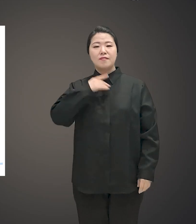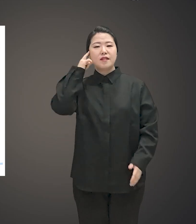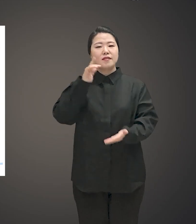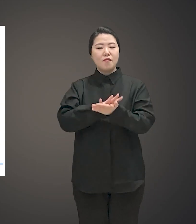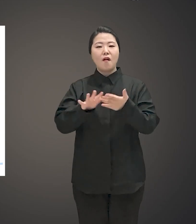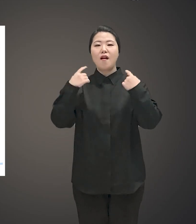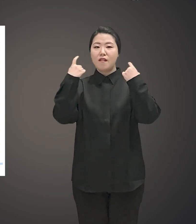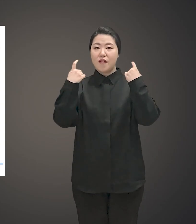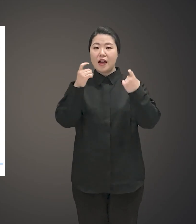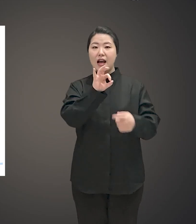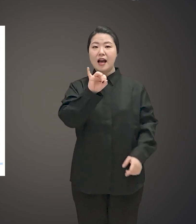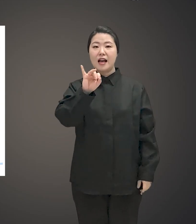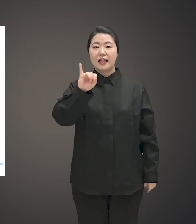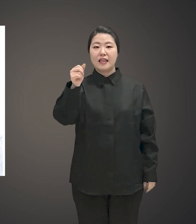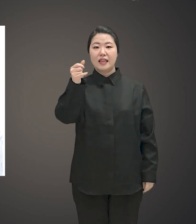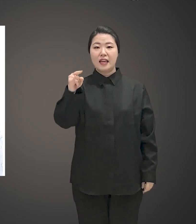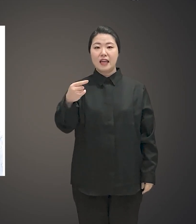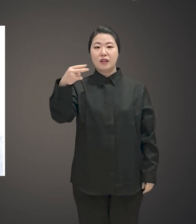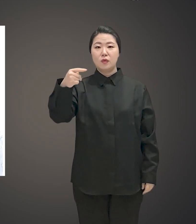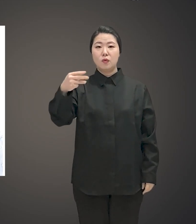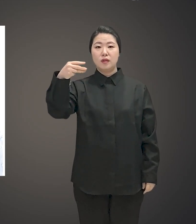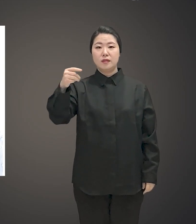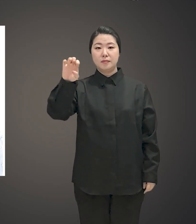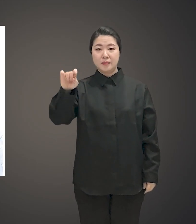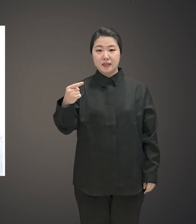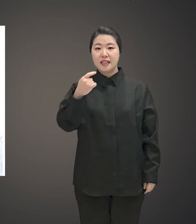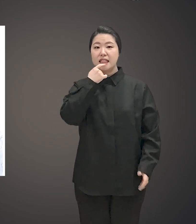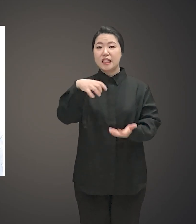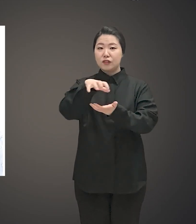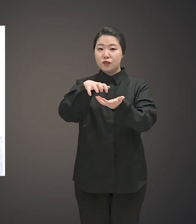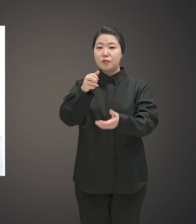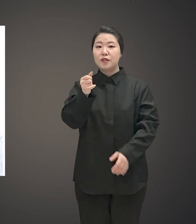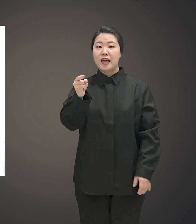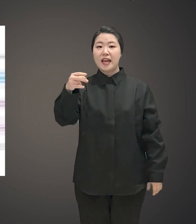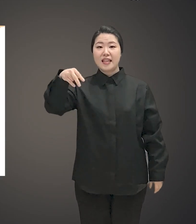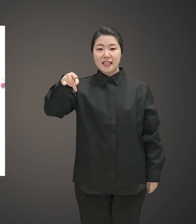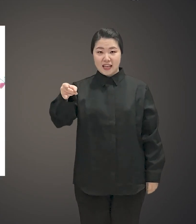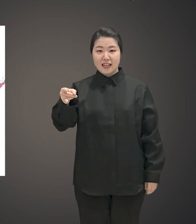상쾌한 여행 아이엔도르프, 흰 구름 헤르만 헤세.